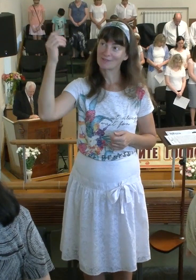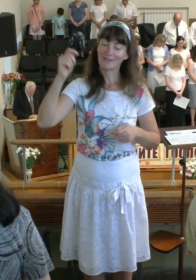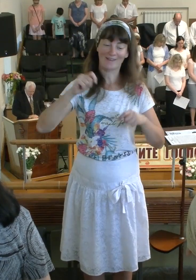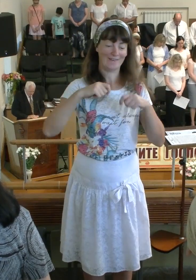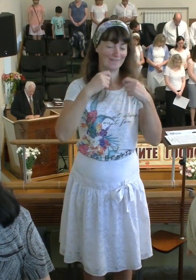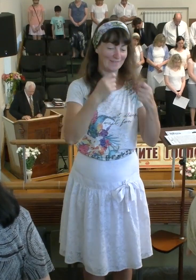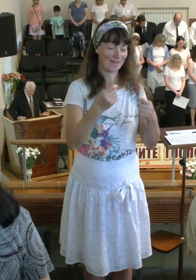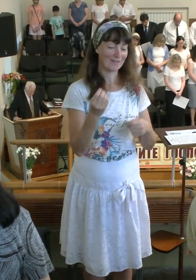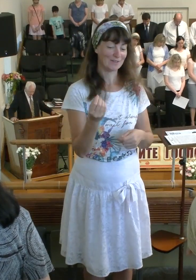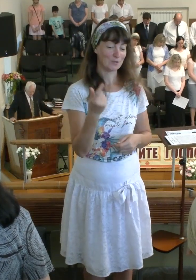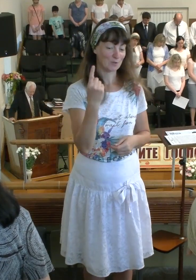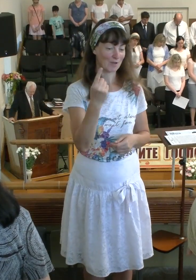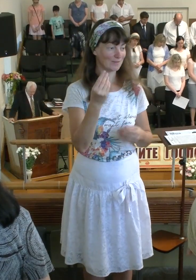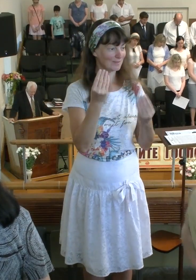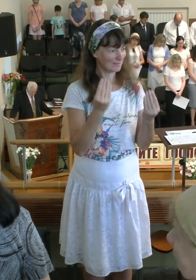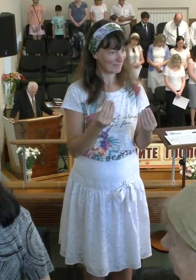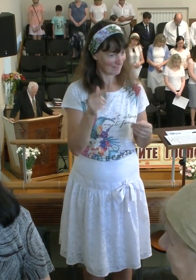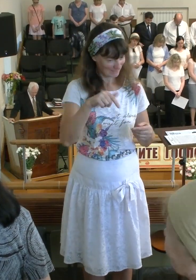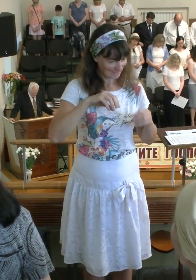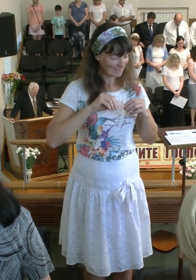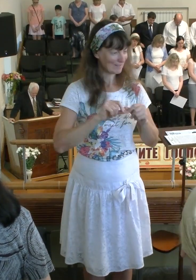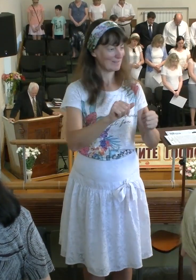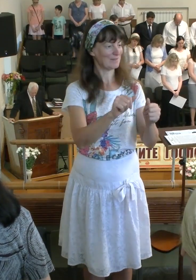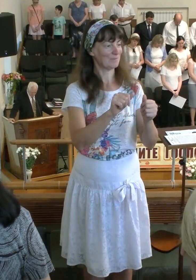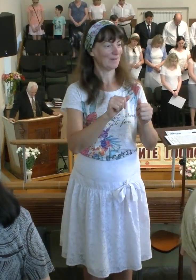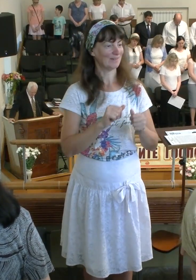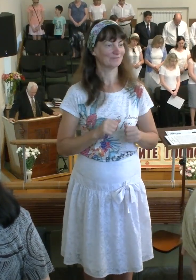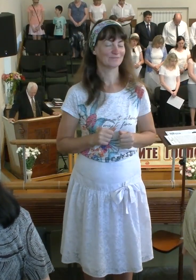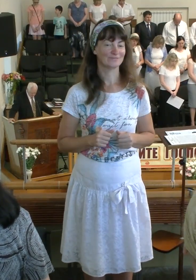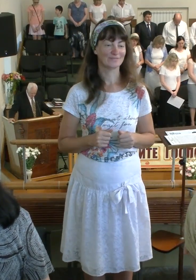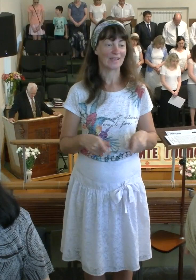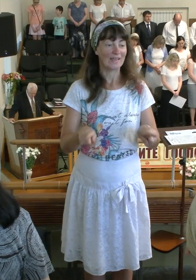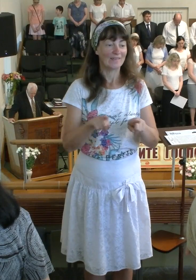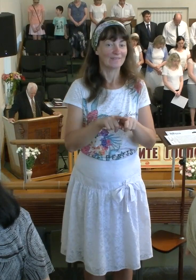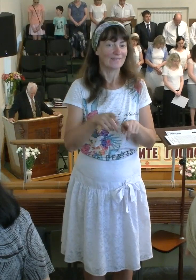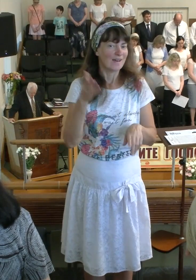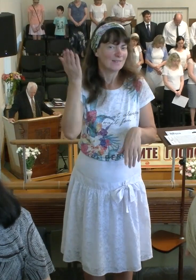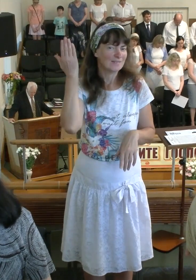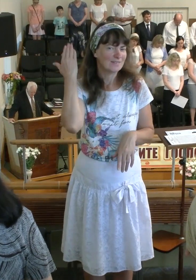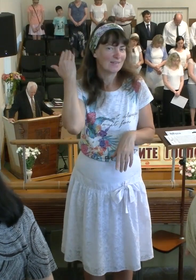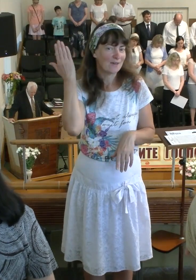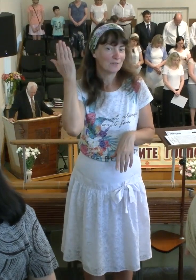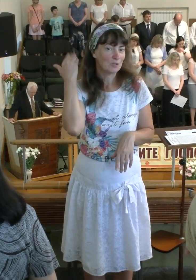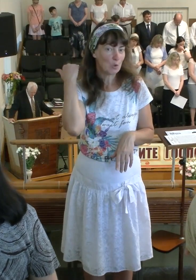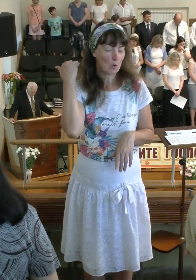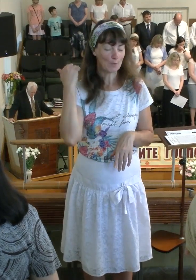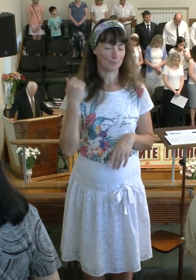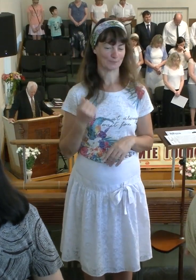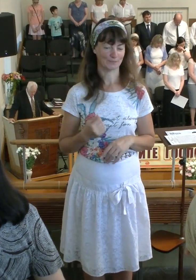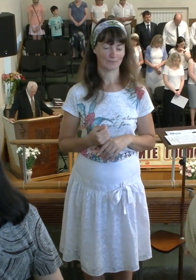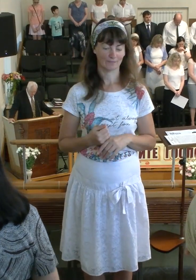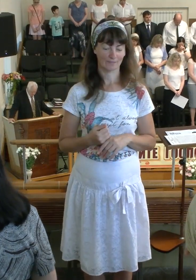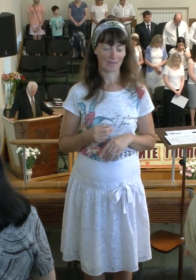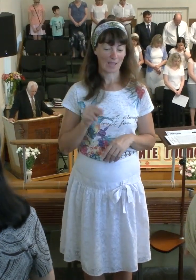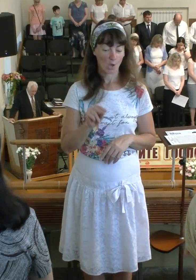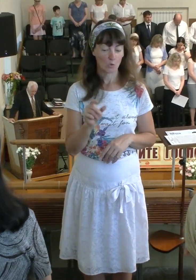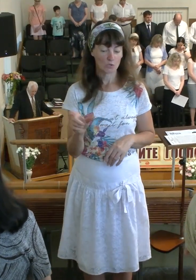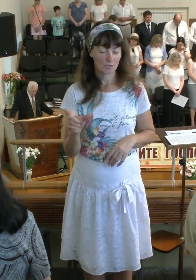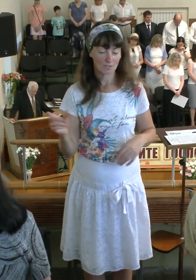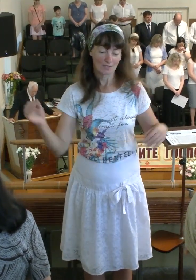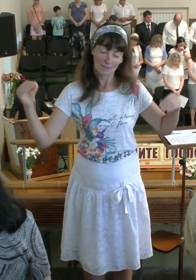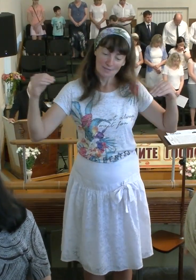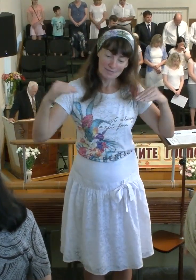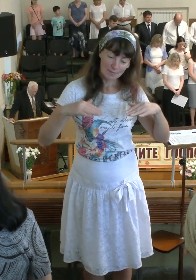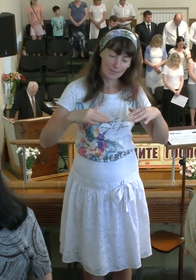еще этот день на земле. Так давно, когда-то, ученики